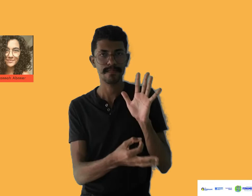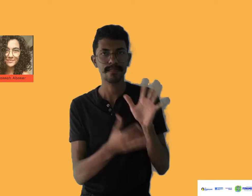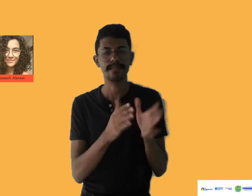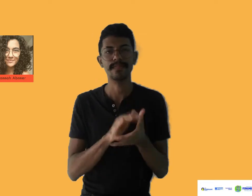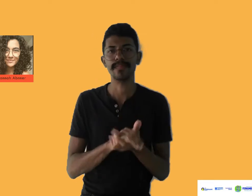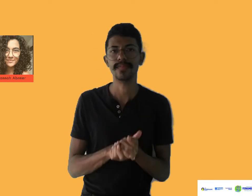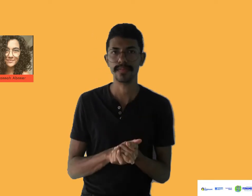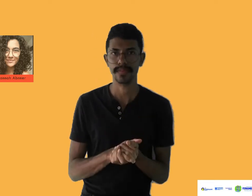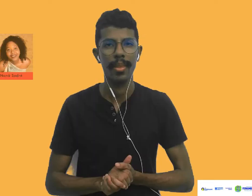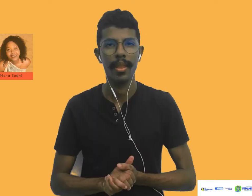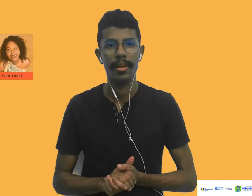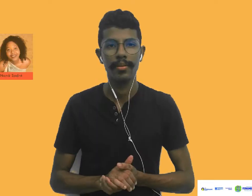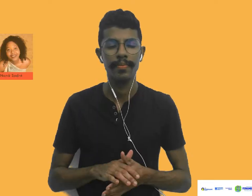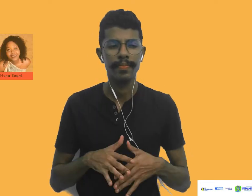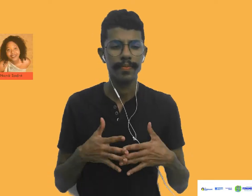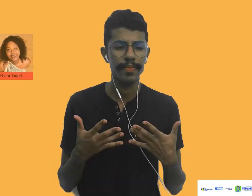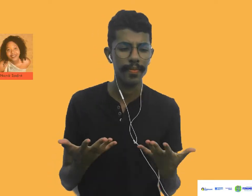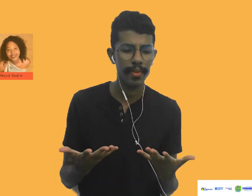olhar crítico, né?